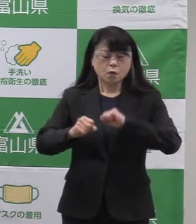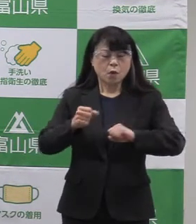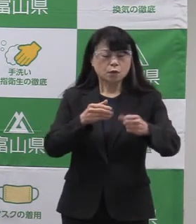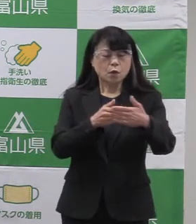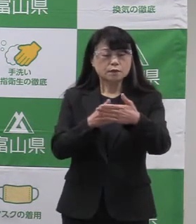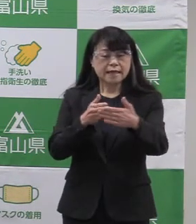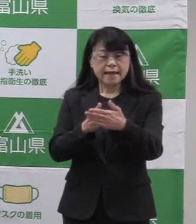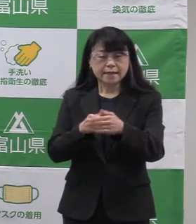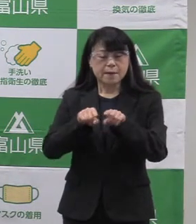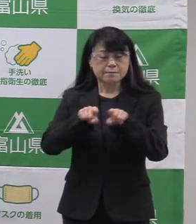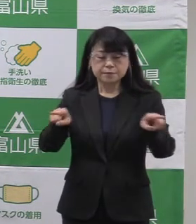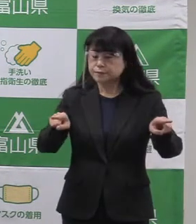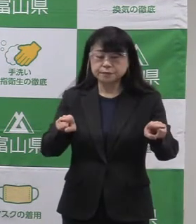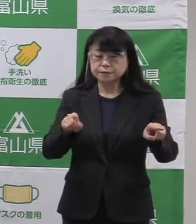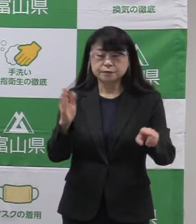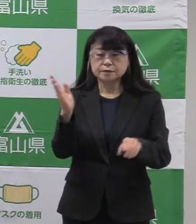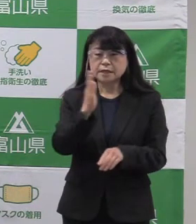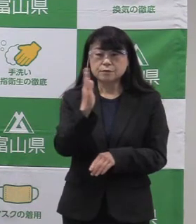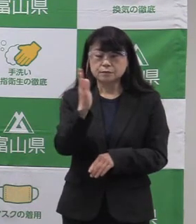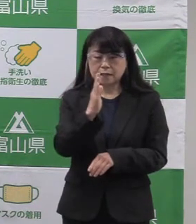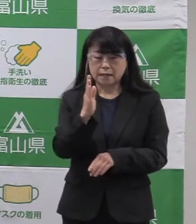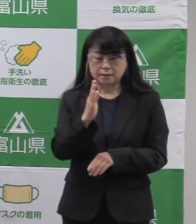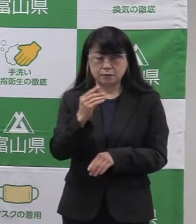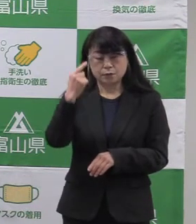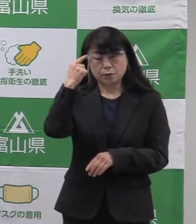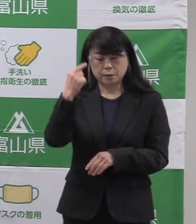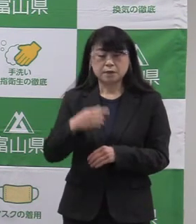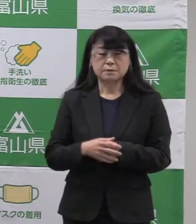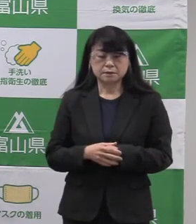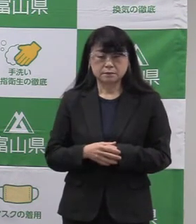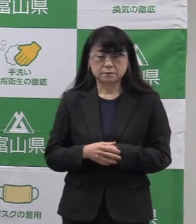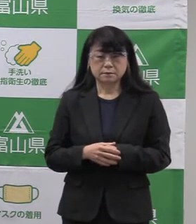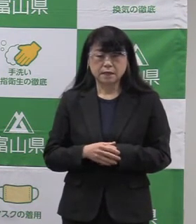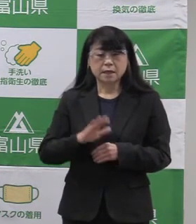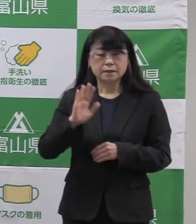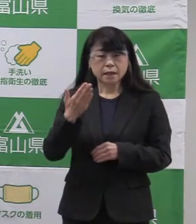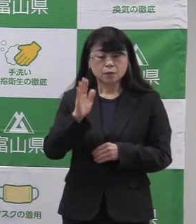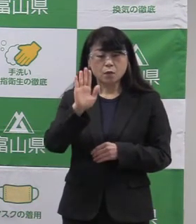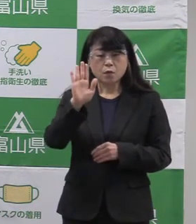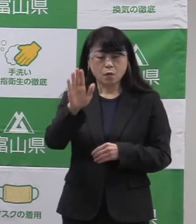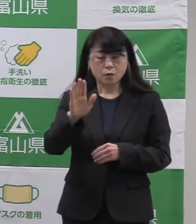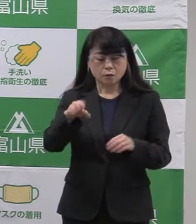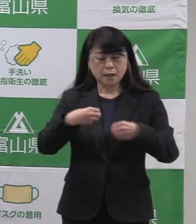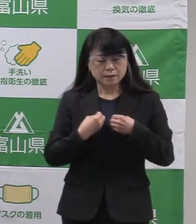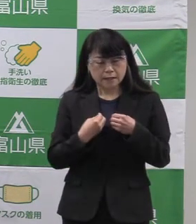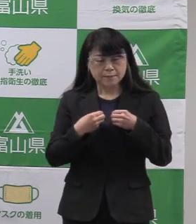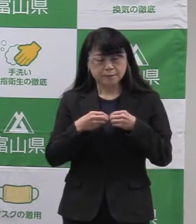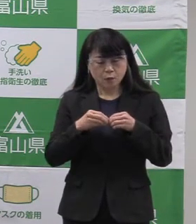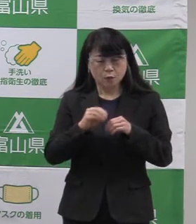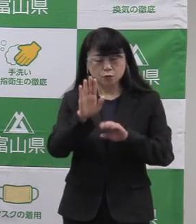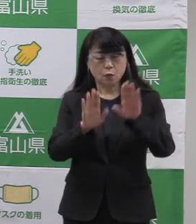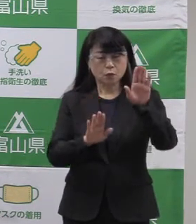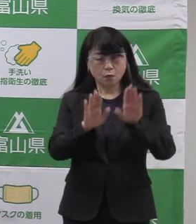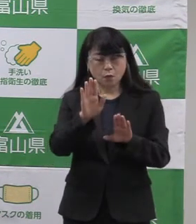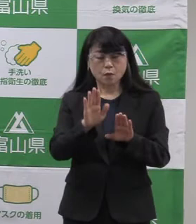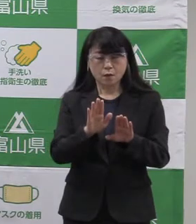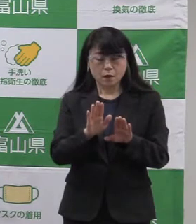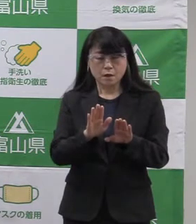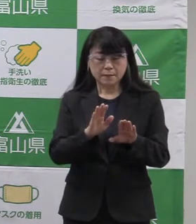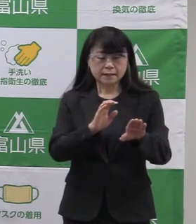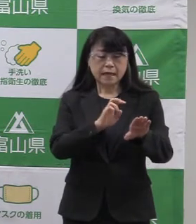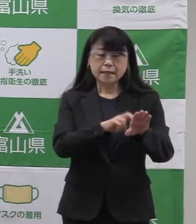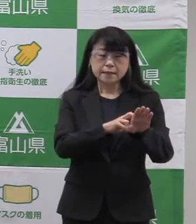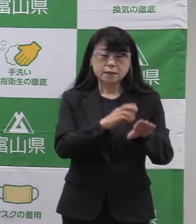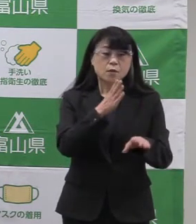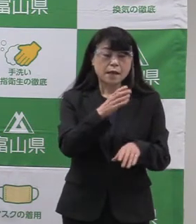までは今は至っていないというふうに判断をしています。ただこれは今後の感染の状況、またそれに伴う医療現場の